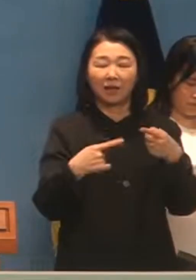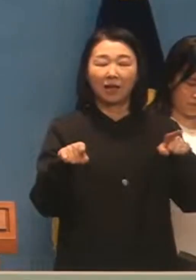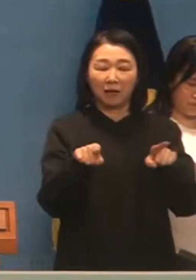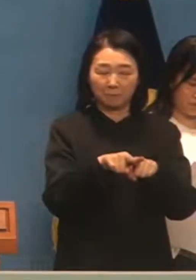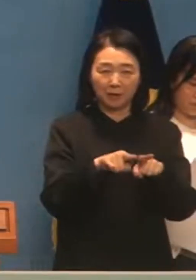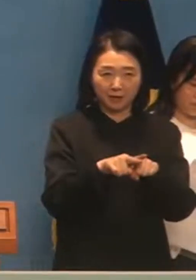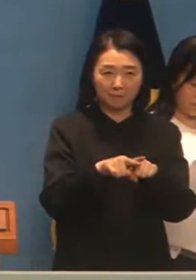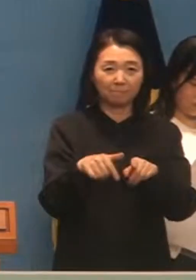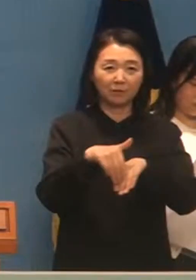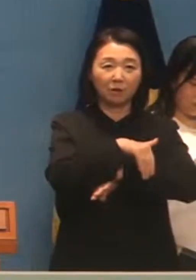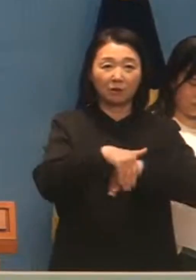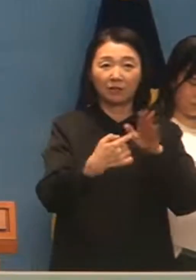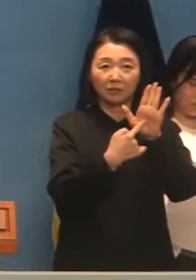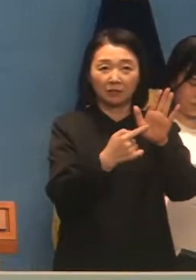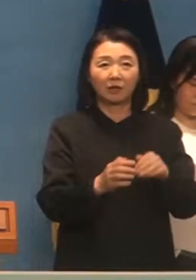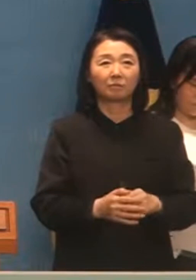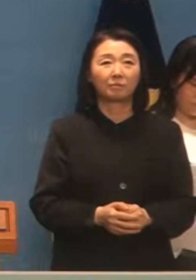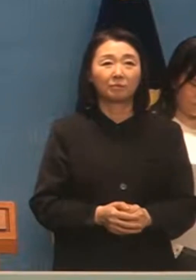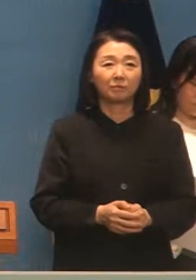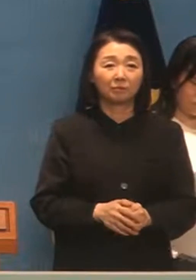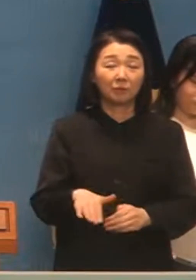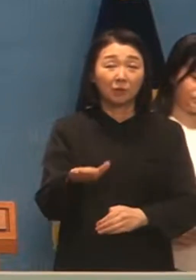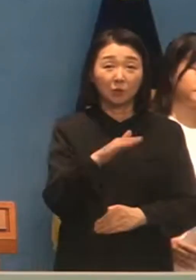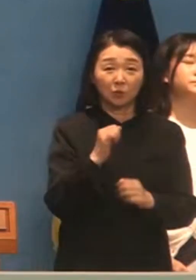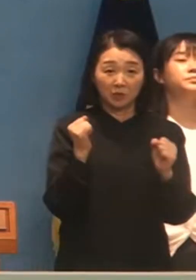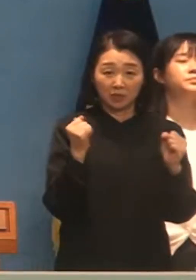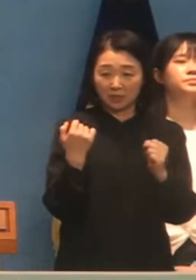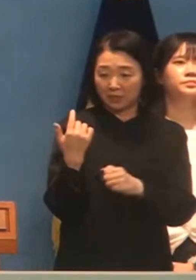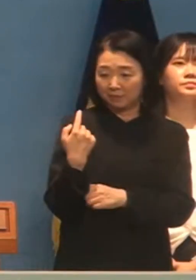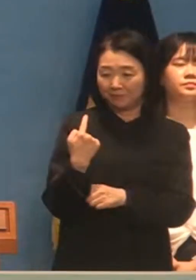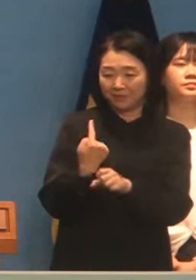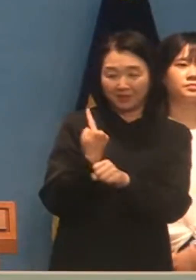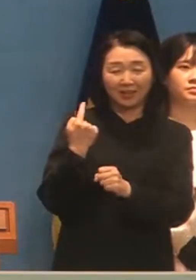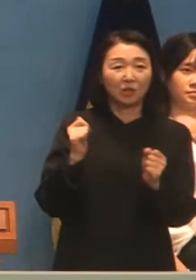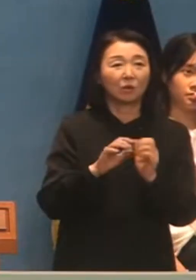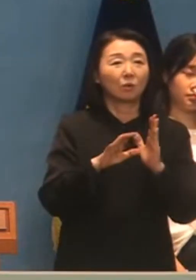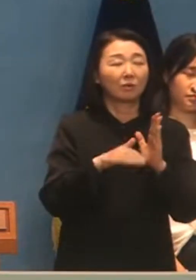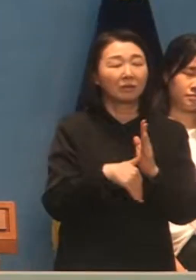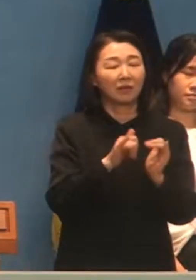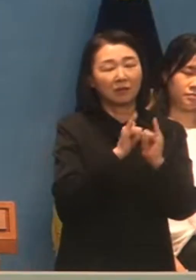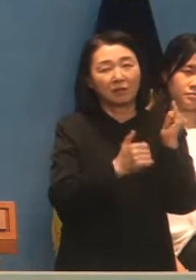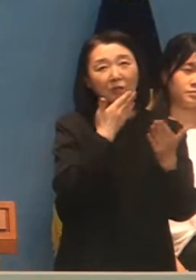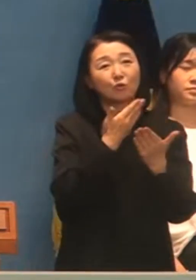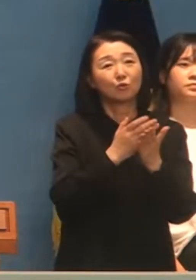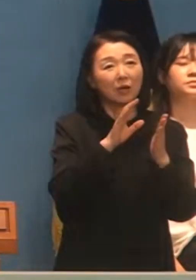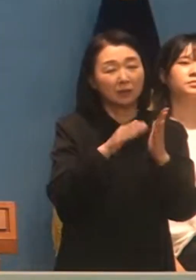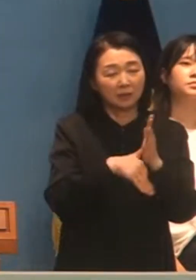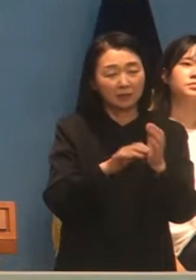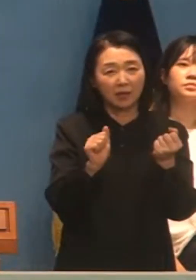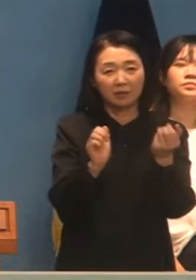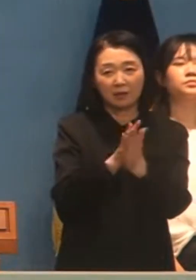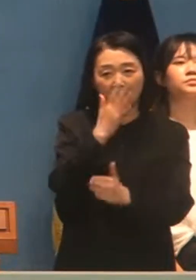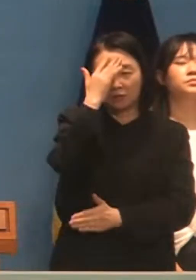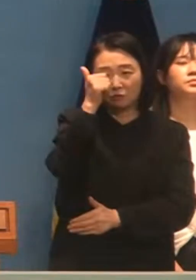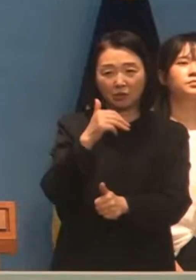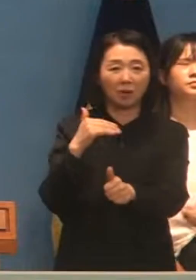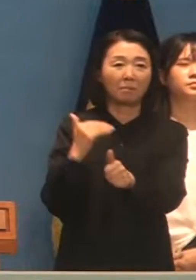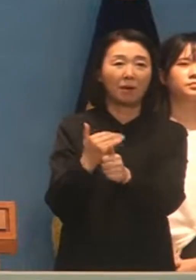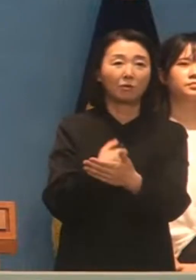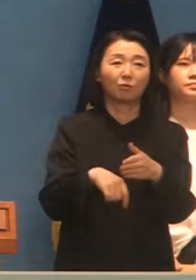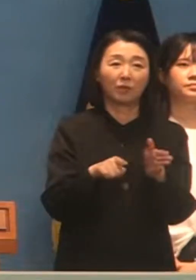기자회견입니다. 우리는 지난 겨울 역사의 한복판에 서 있었습니다. 내란 축의 파면을 위해서